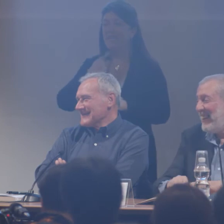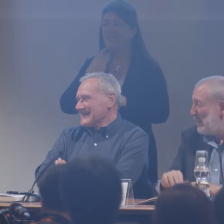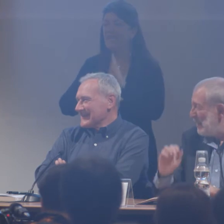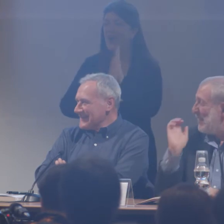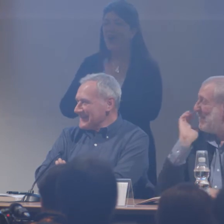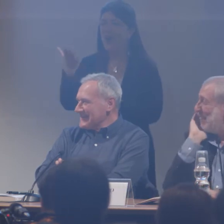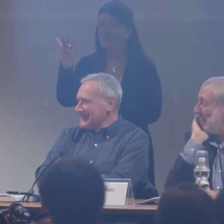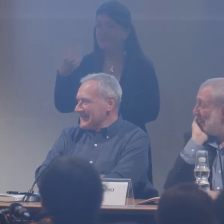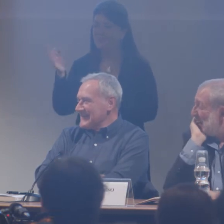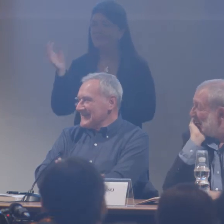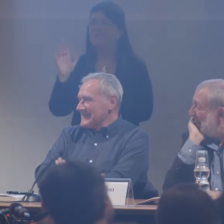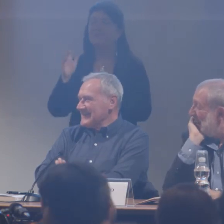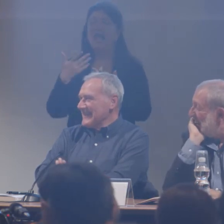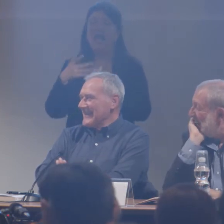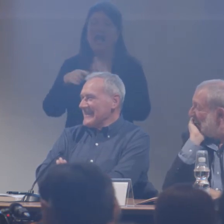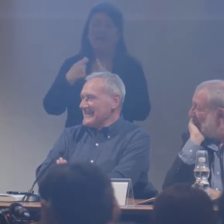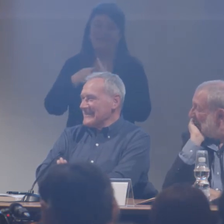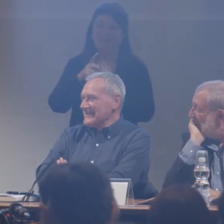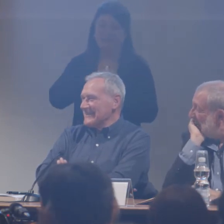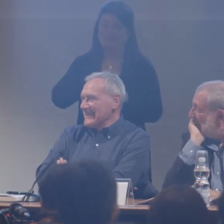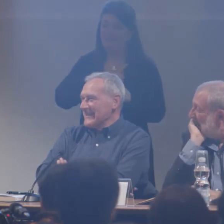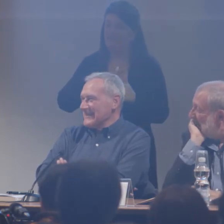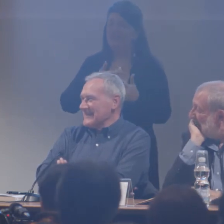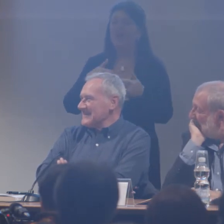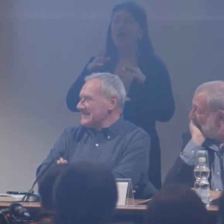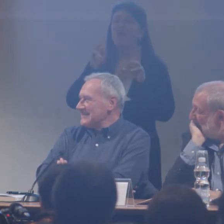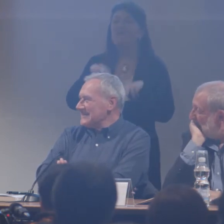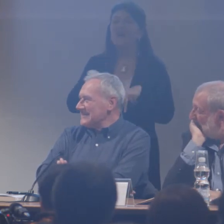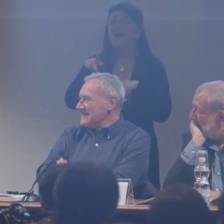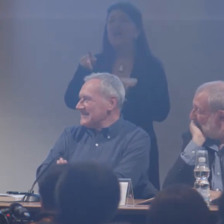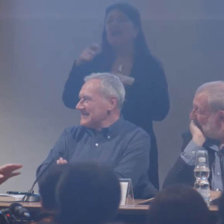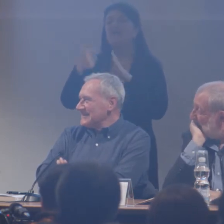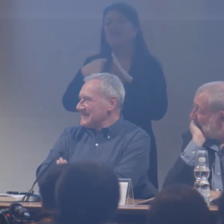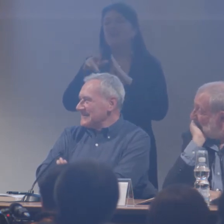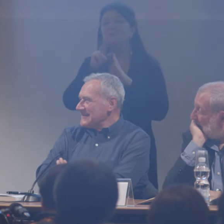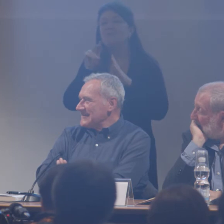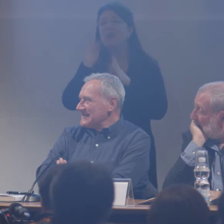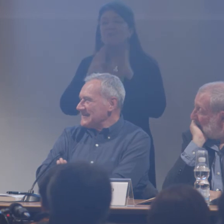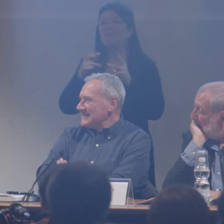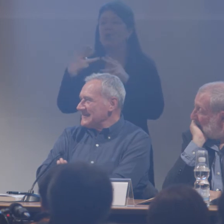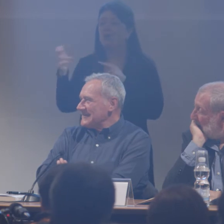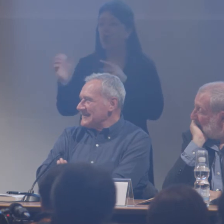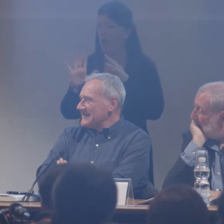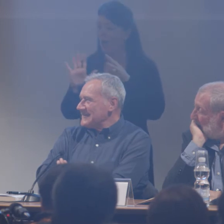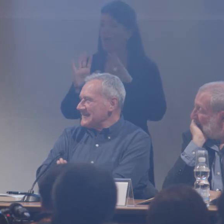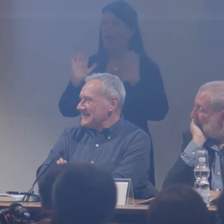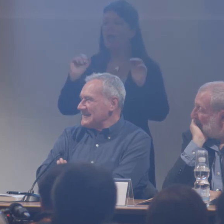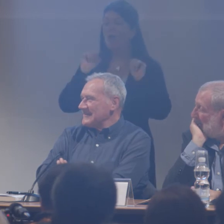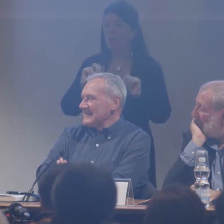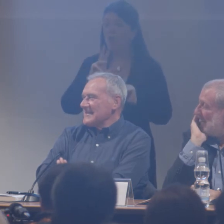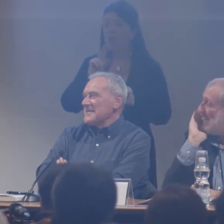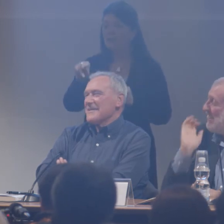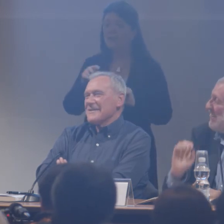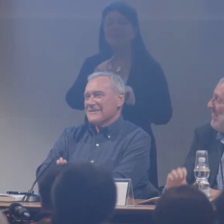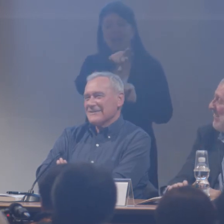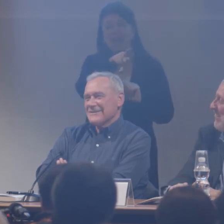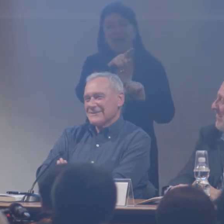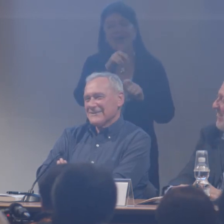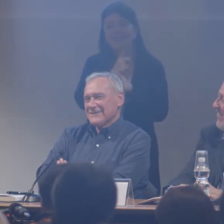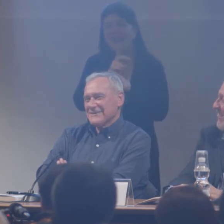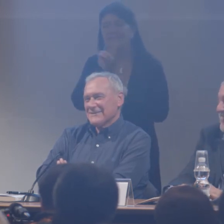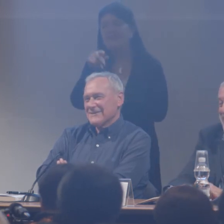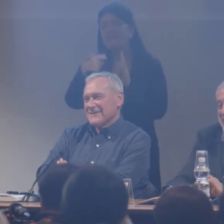non mi ricordo più perché sto dicendo. Ah no, allora il terzo film non si parlava di mafia, però lei basta che dice il film più bello e poi aggiungo io.